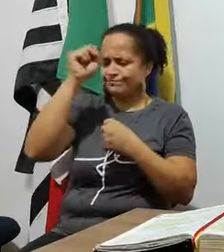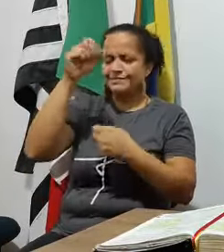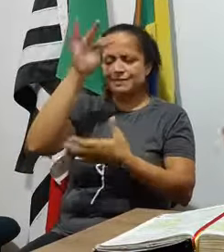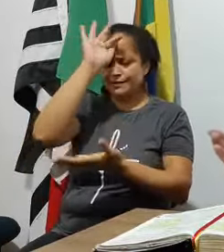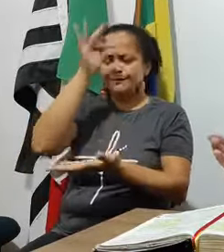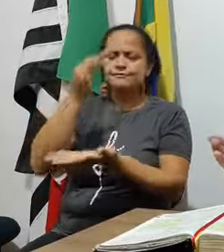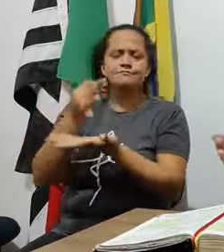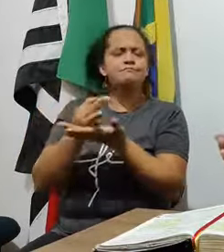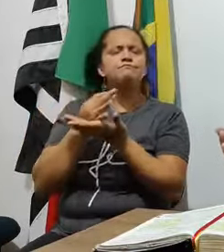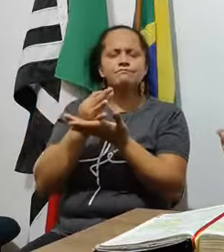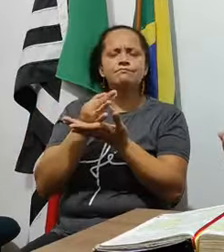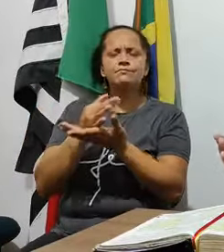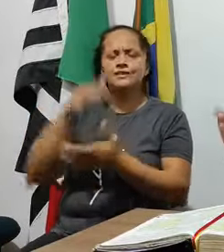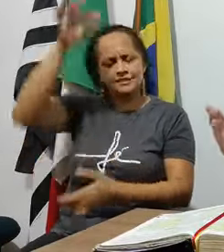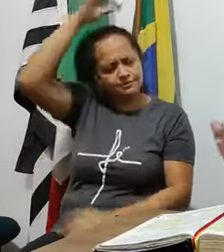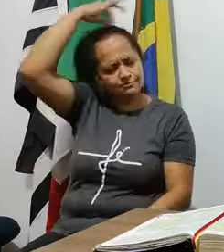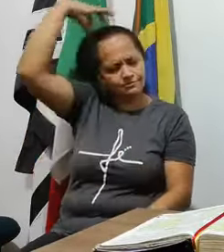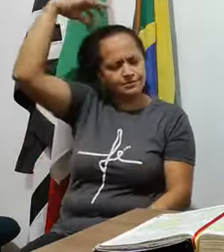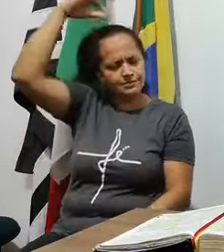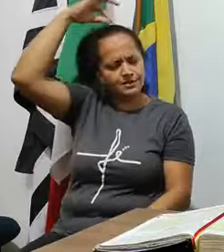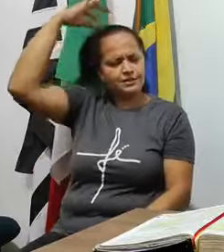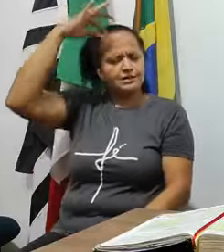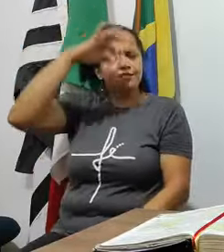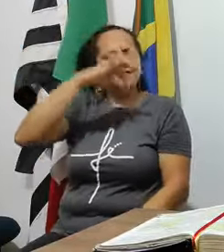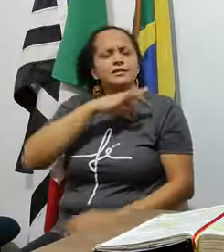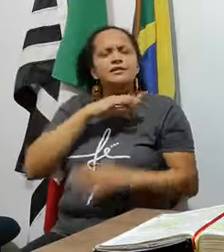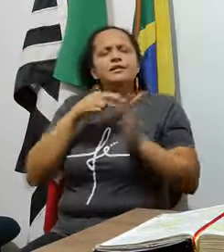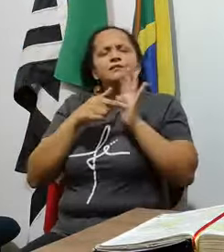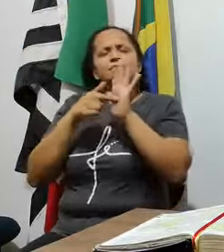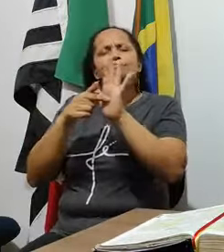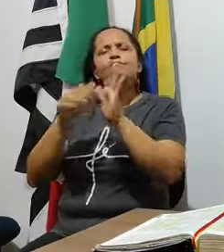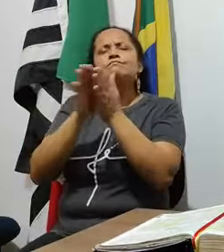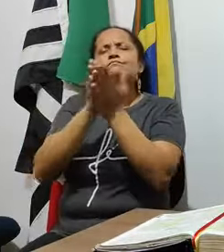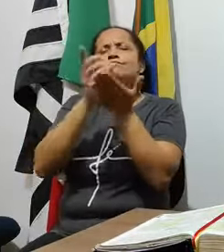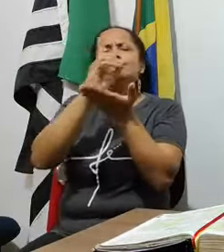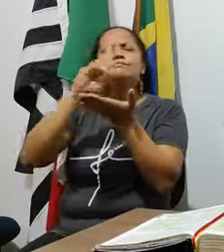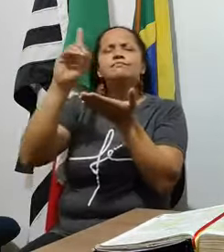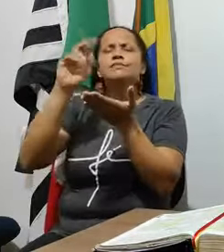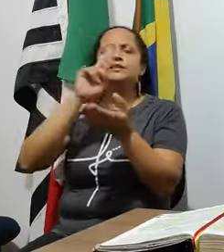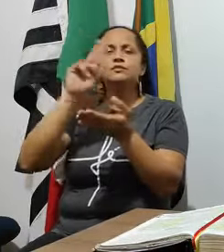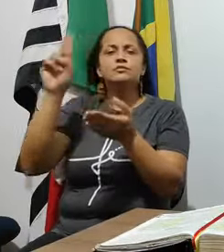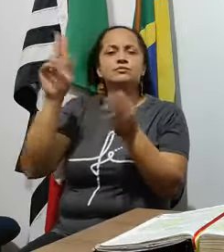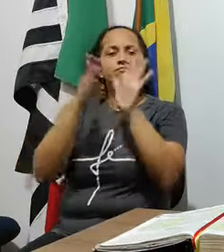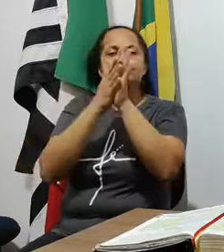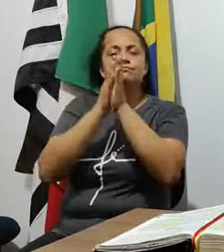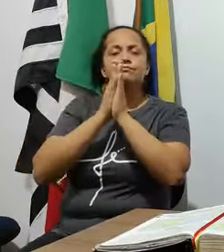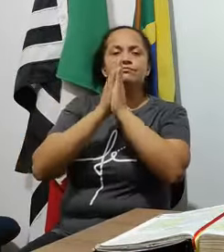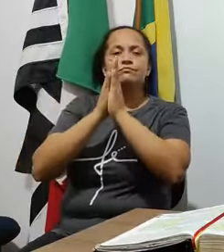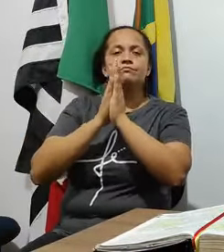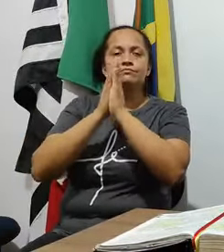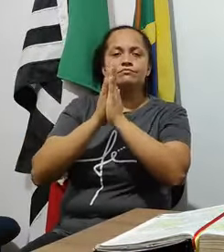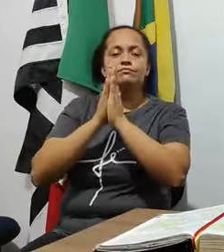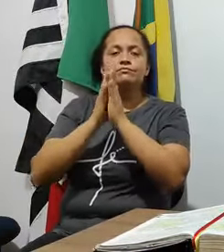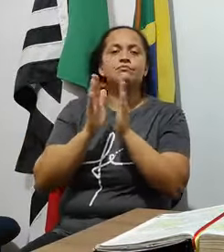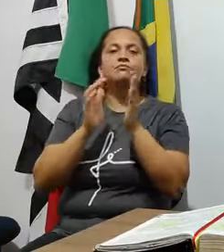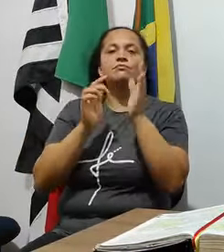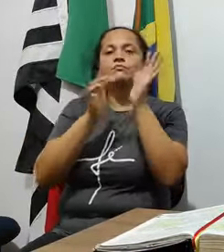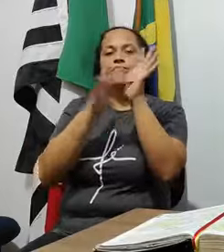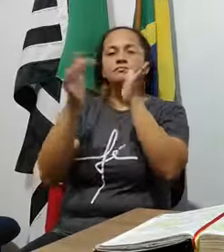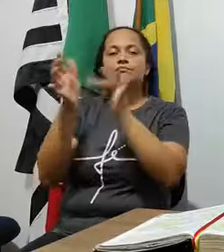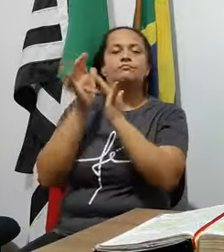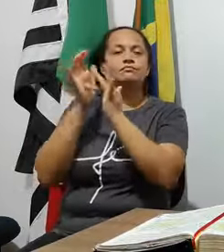abençoado. Espírito Santo, confirma a tua palavra. E nós oramos em nome de Jesus. Amém e